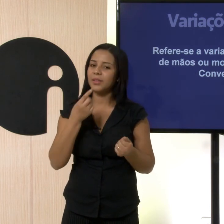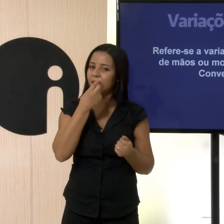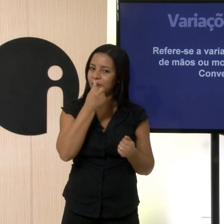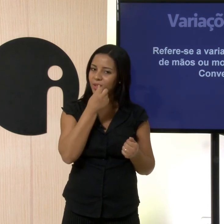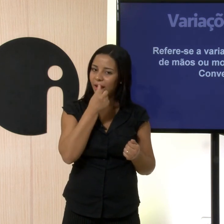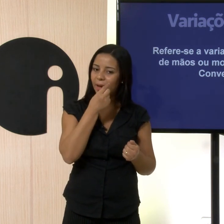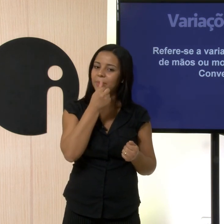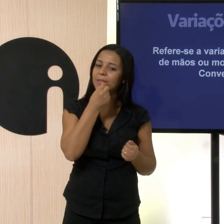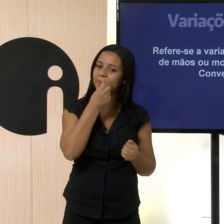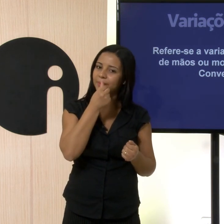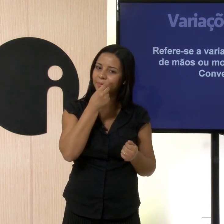sinal de lápis.